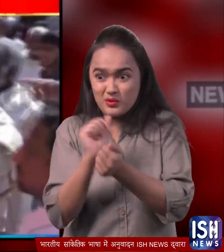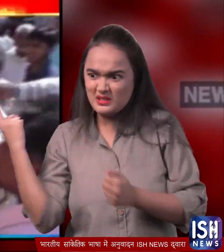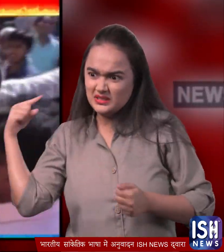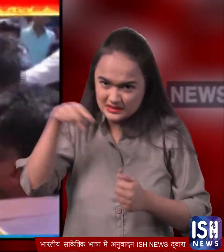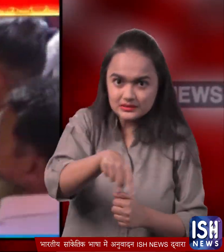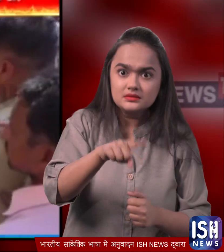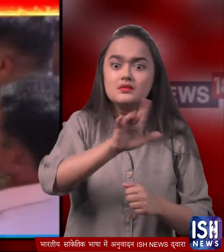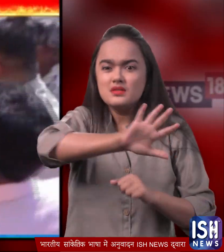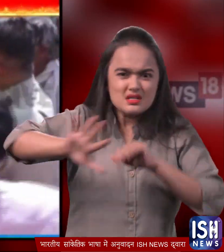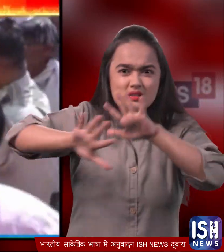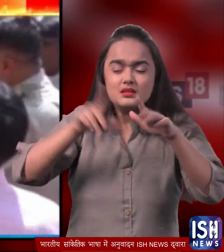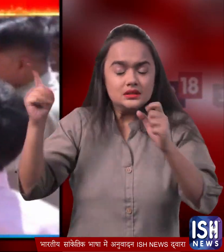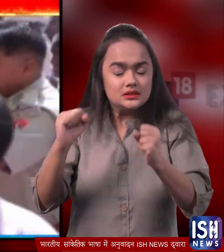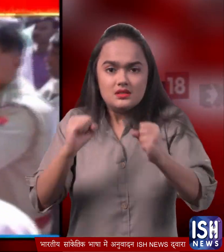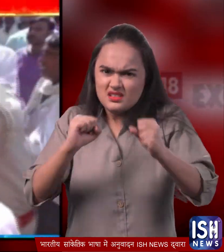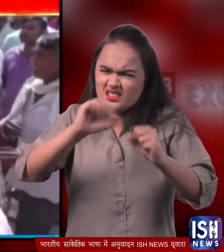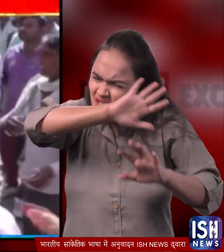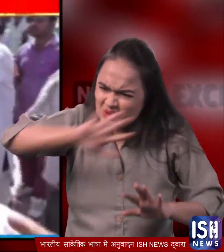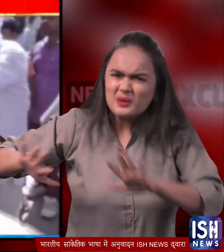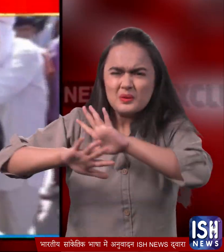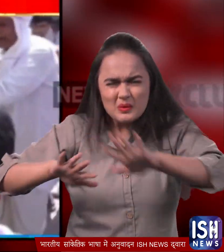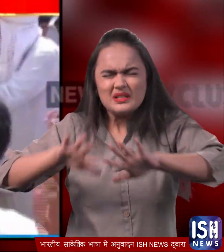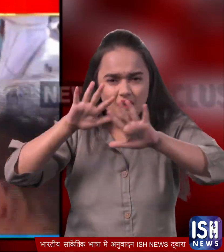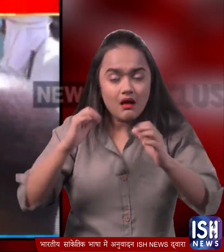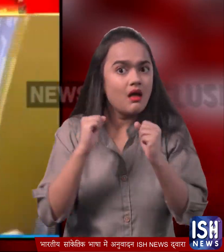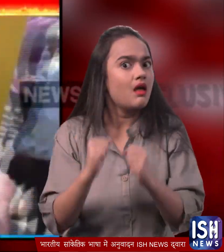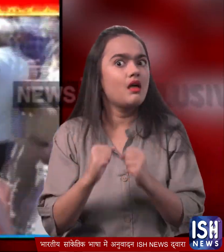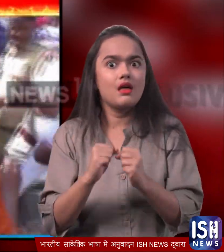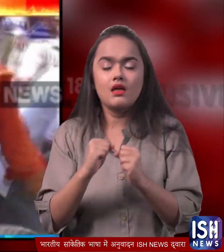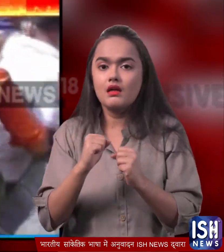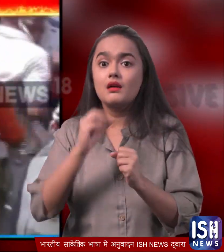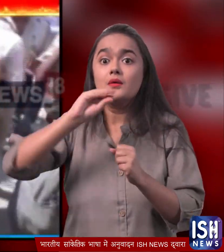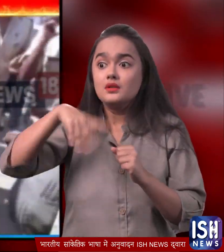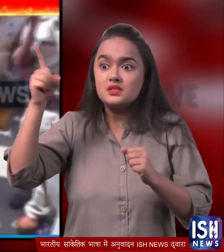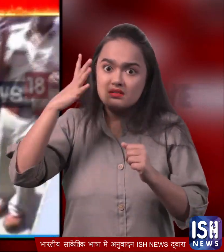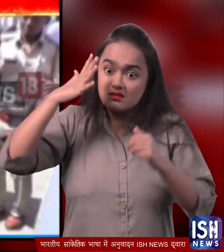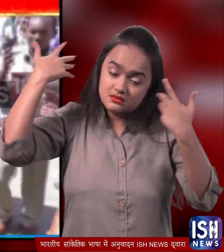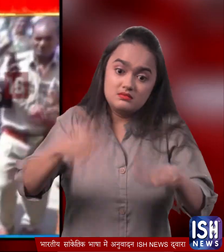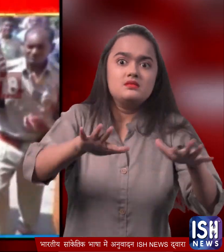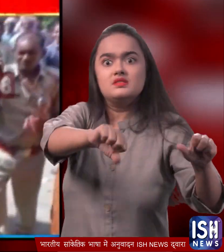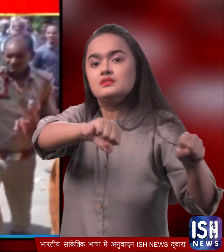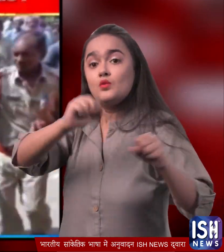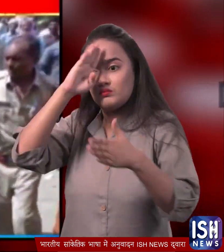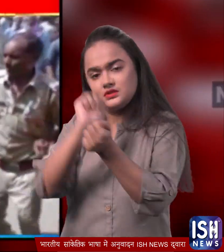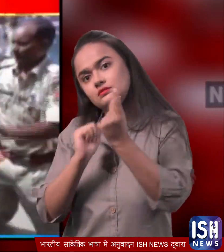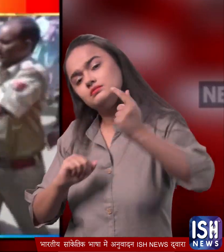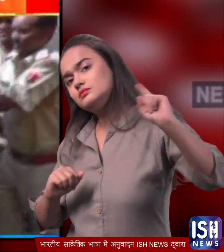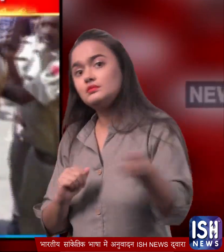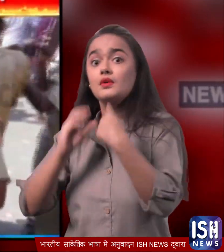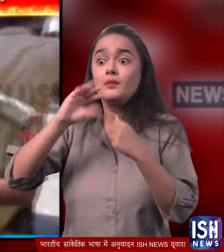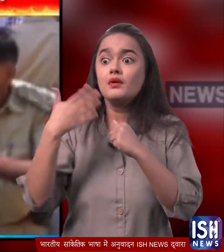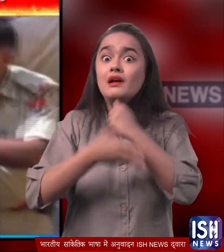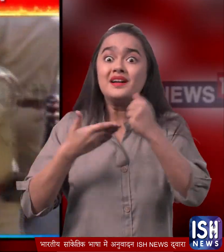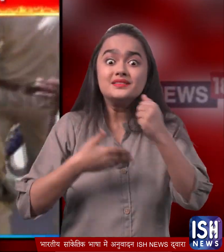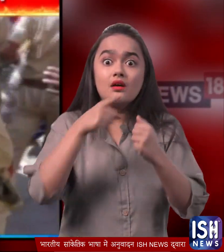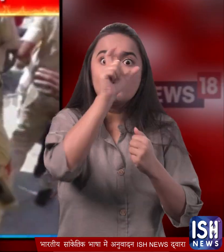जो पुलिस वाले वहां पहुंचे उनके लिए भी इन किसानों पर काबू पाना आसान नहीं दिखा। पुलिस वाले उन्हें जबरन अपने साथ थाने ले जाने लगे। तब भी एक